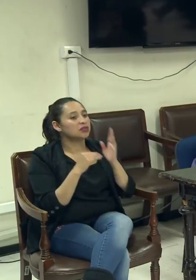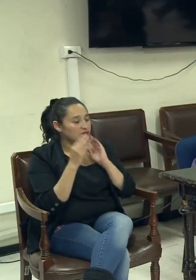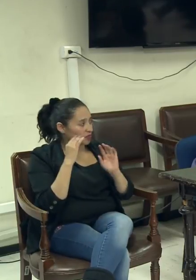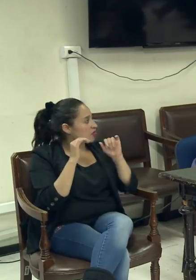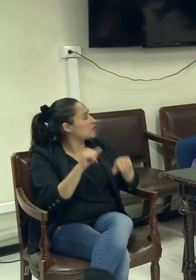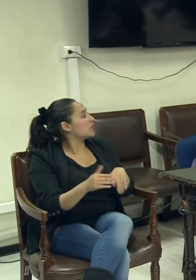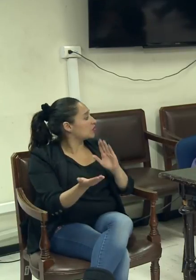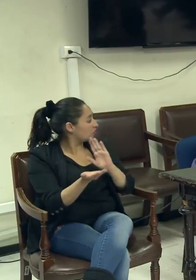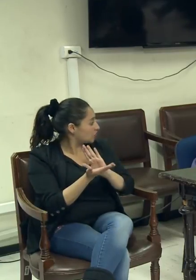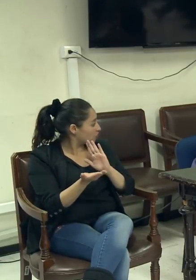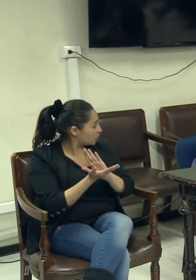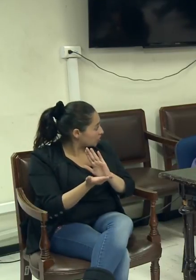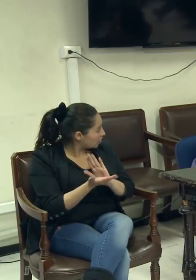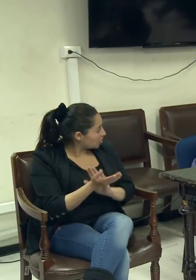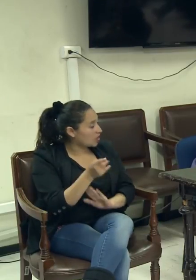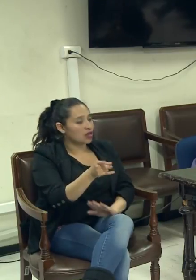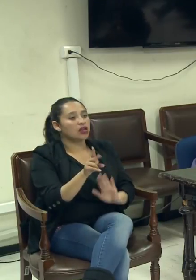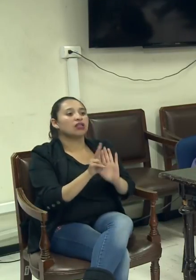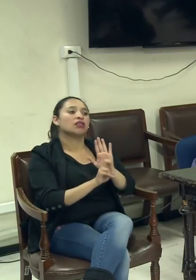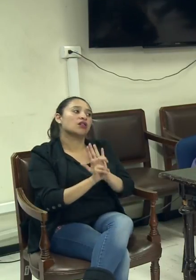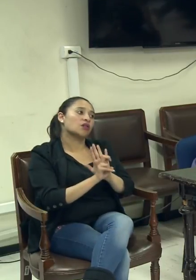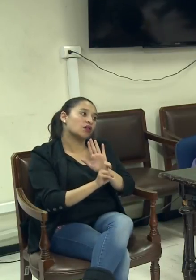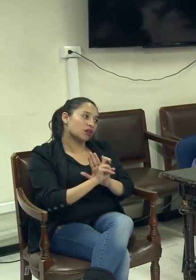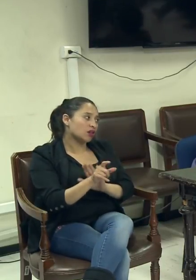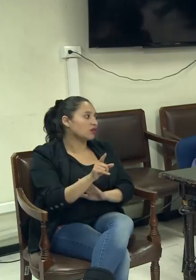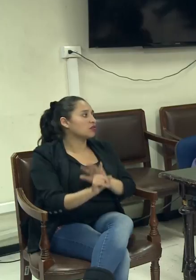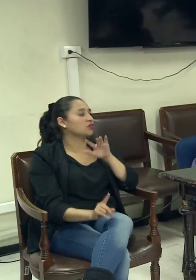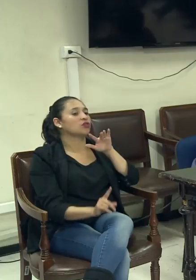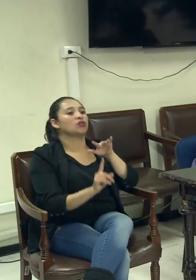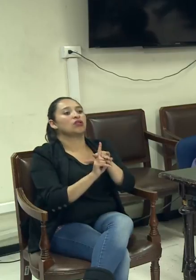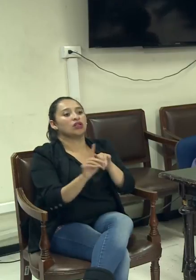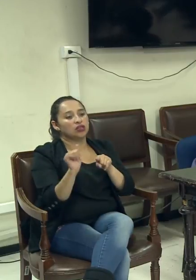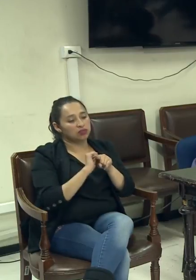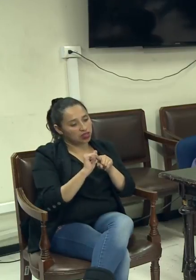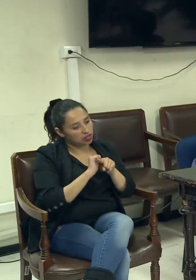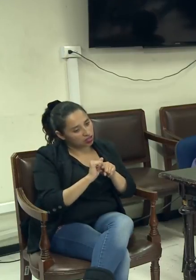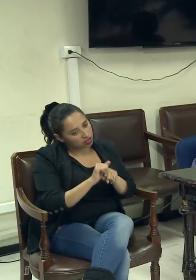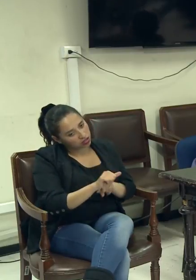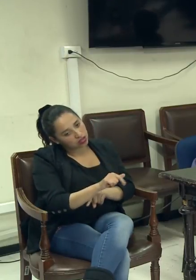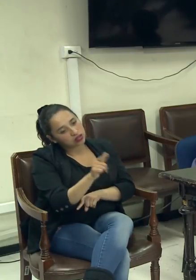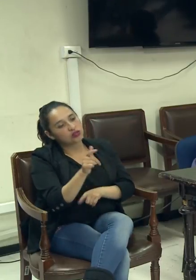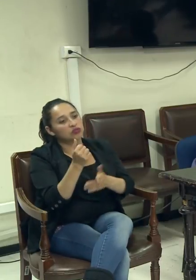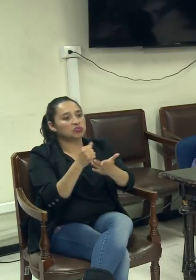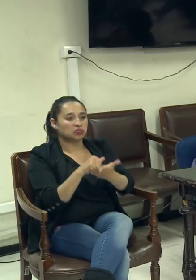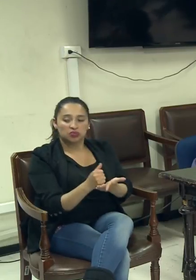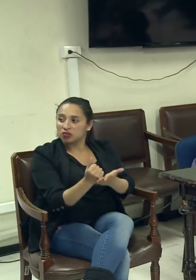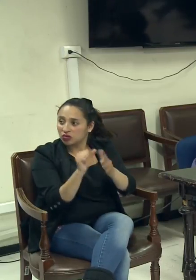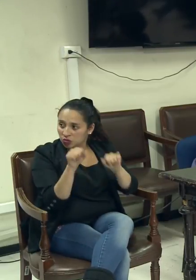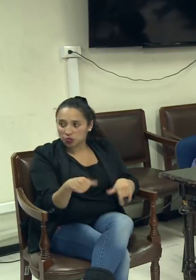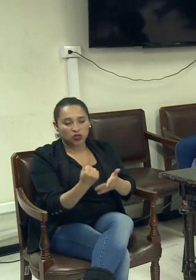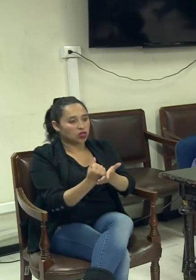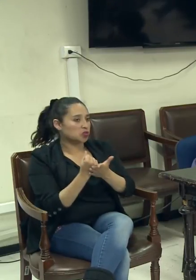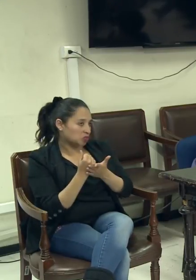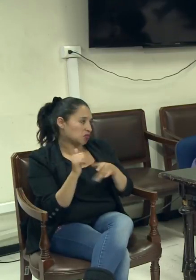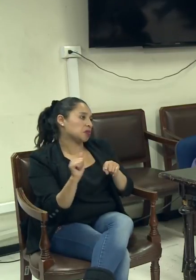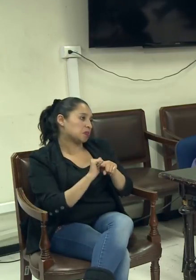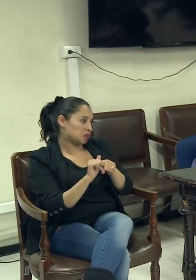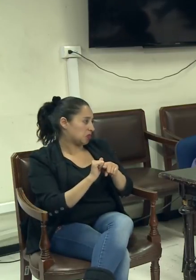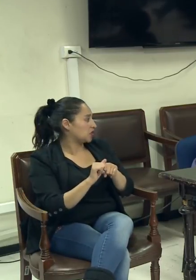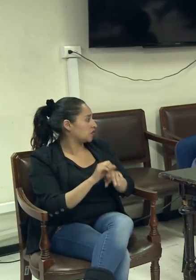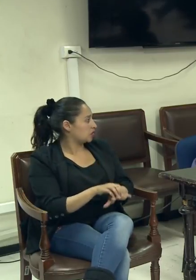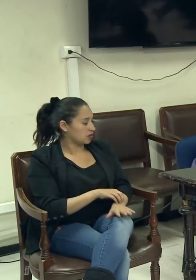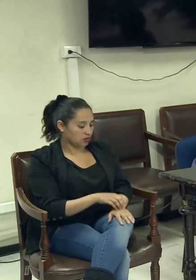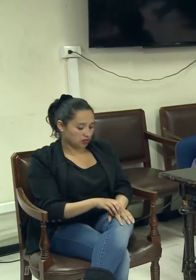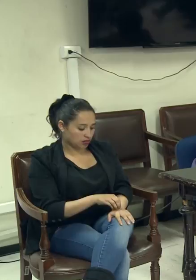porque estudiar las teorías que nacen de las prácticas de otros nos pueden ayudar a ponerlas en práctica, ¿sí?